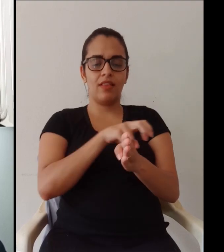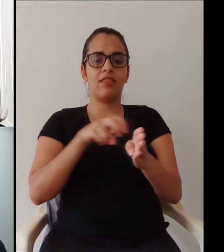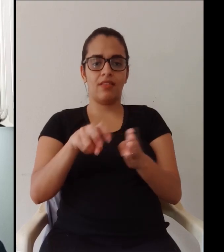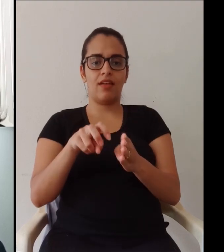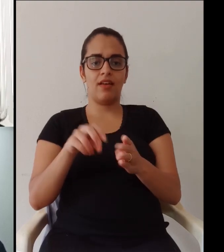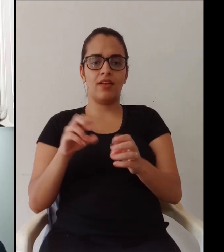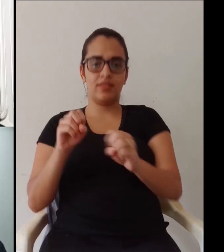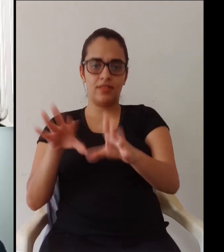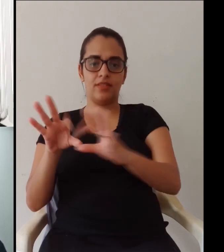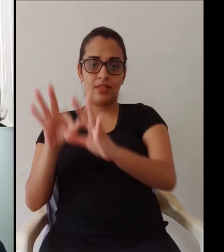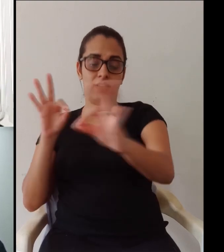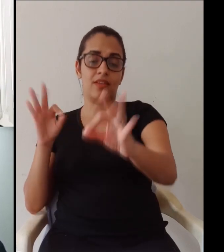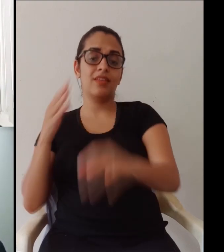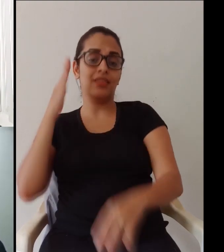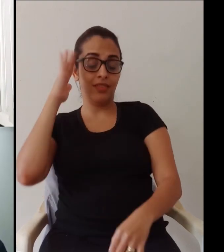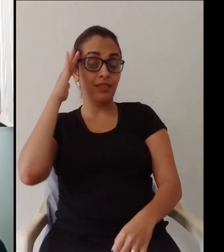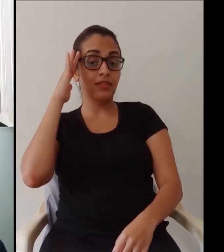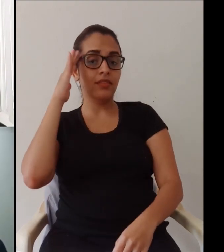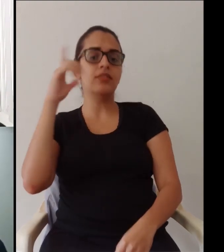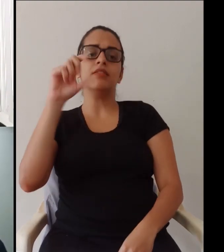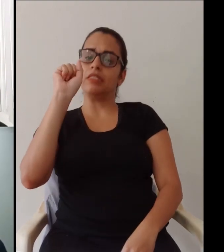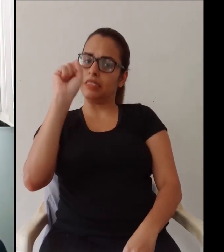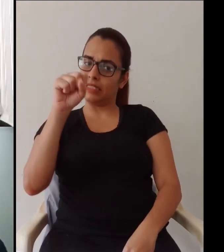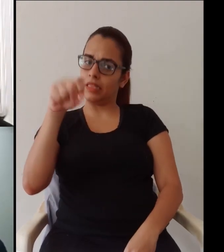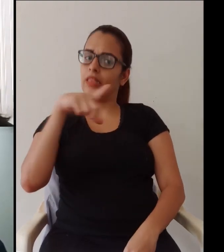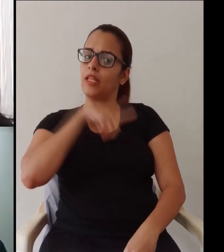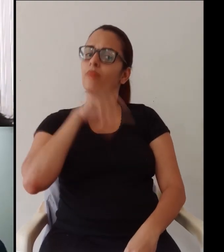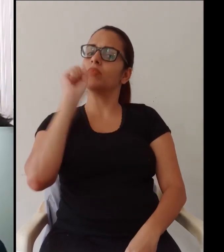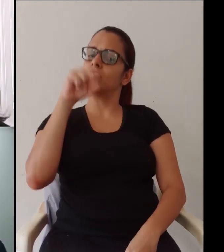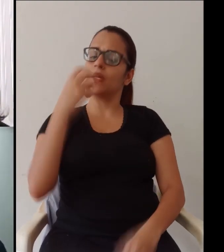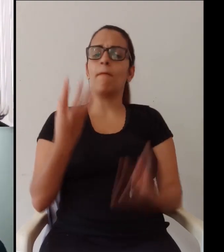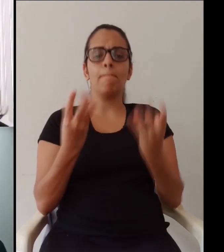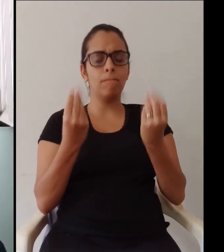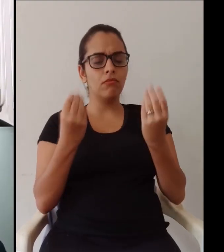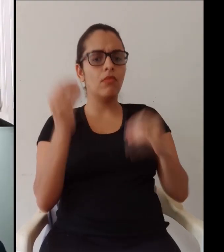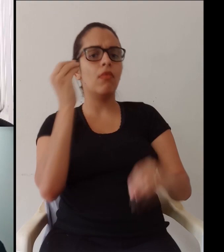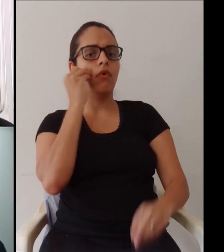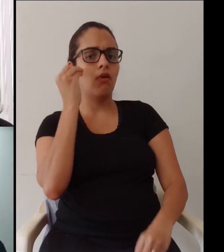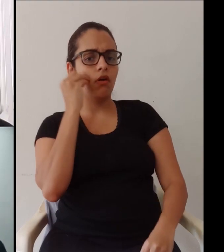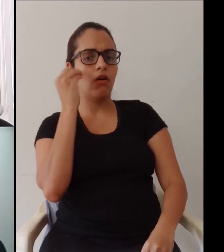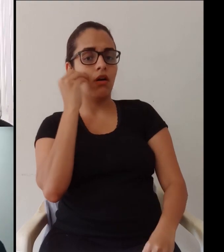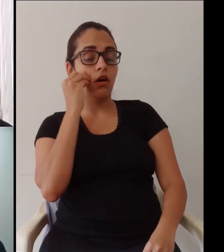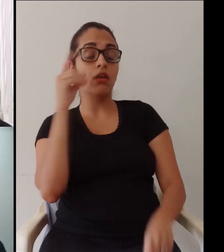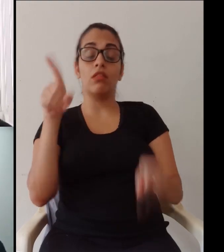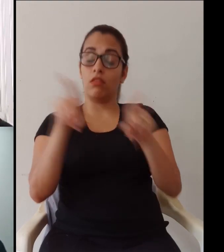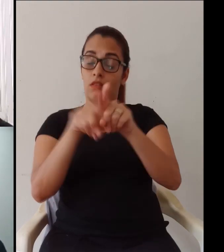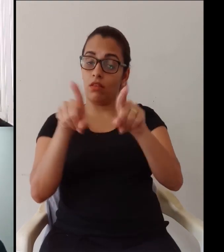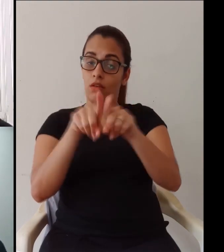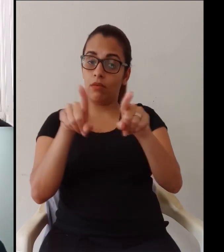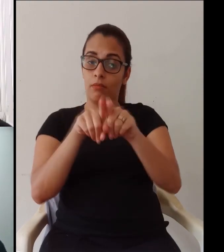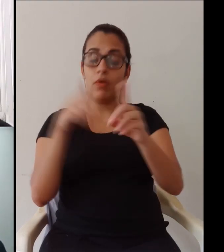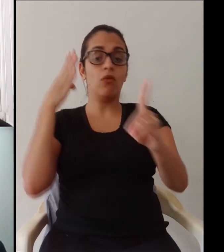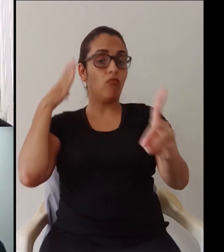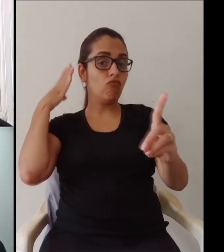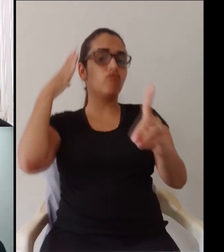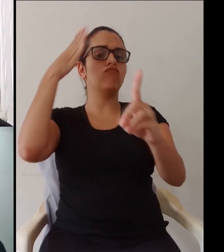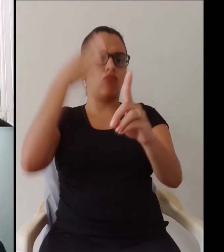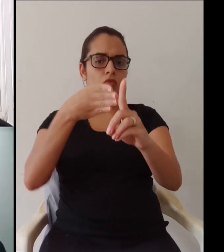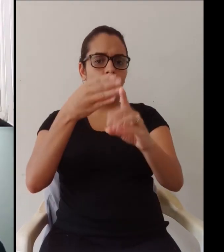nós temos vários campos com vários cursos na modalidade, mas para que entendam que nós